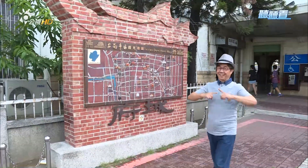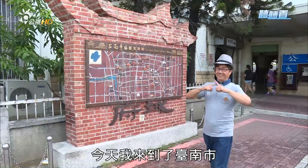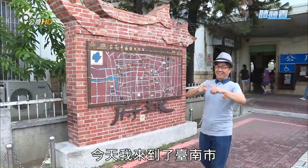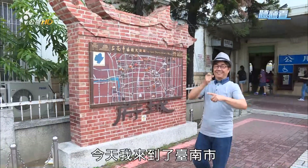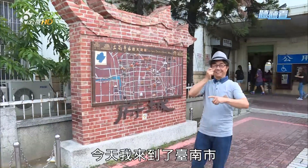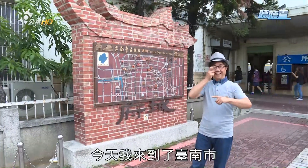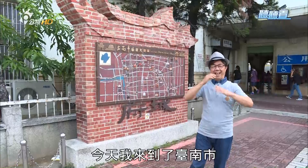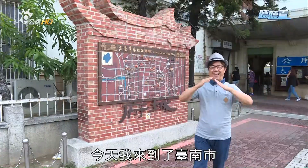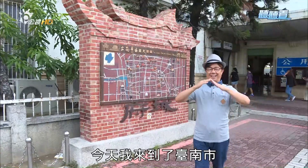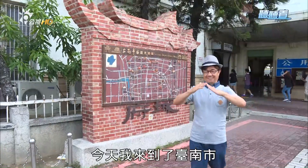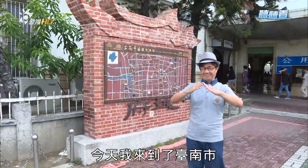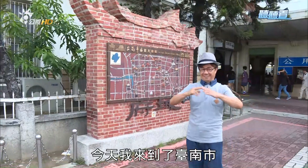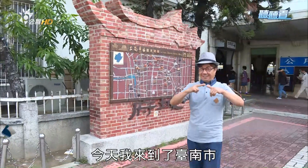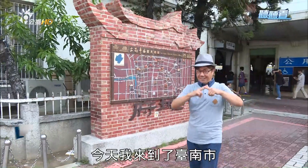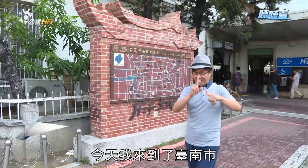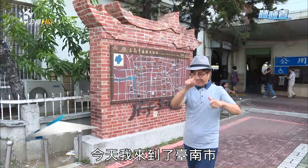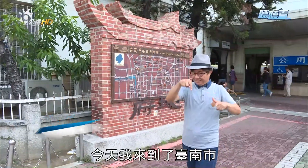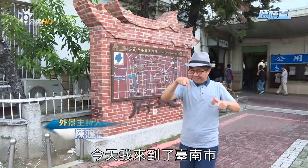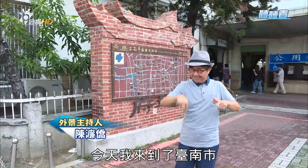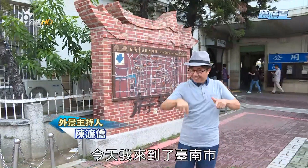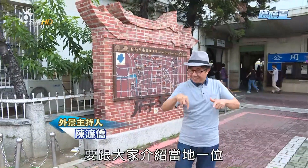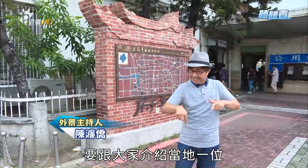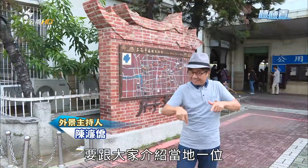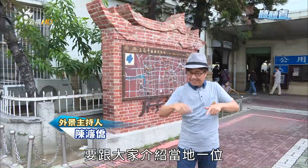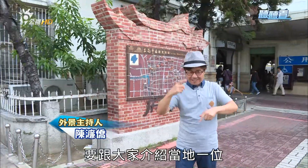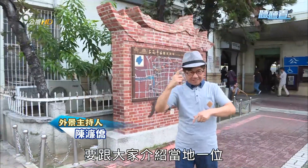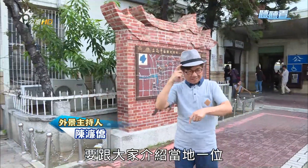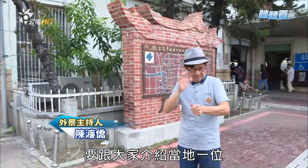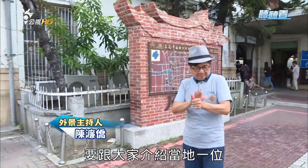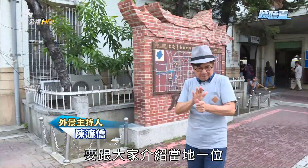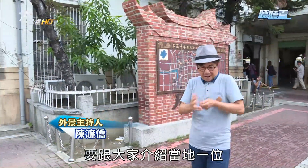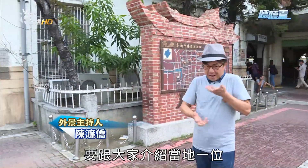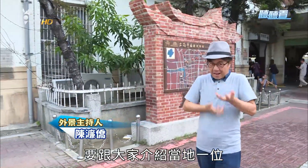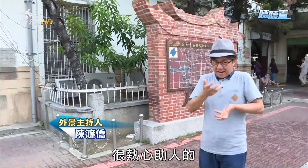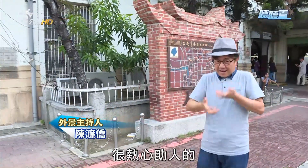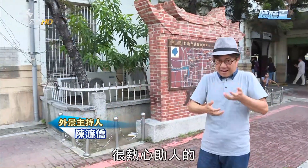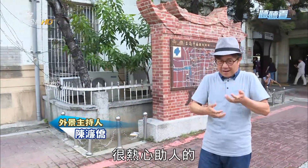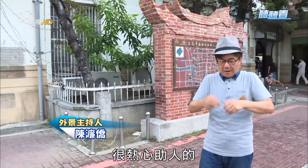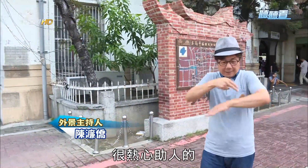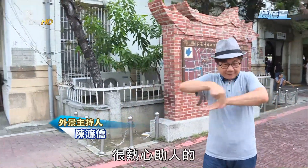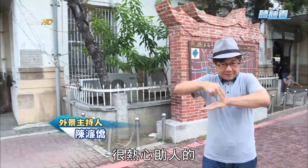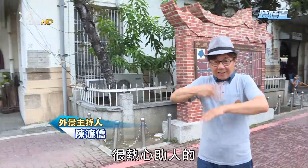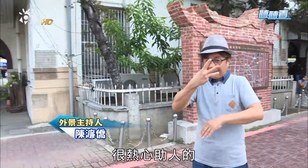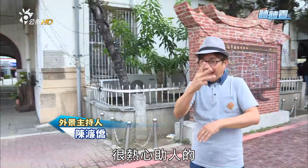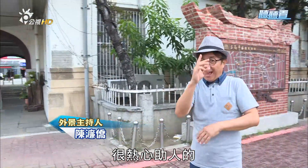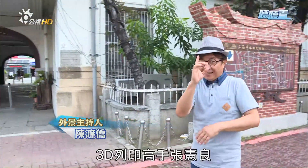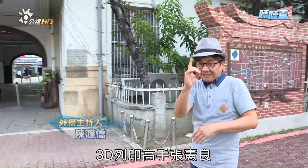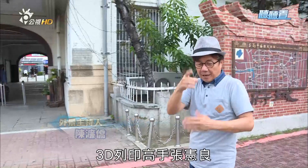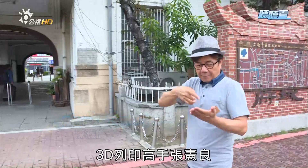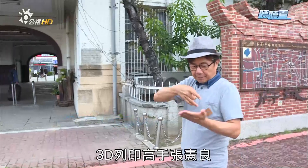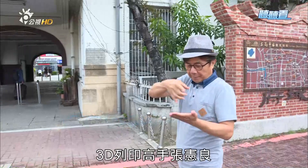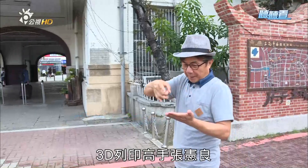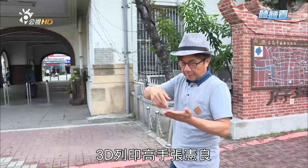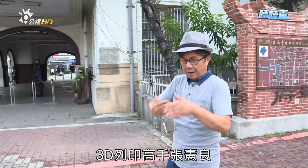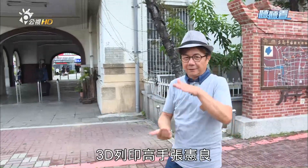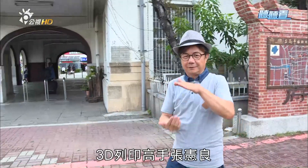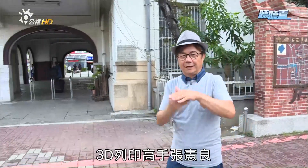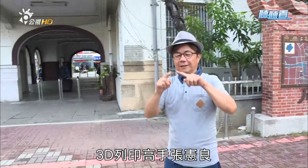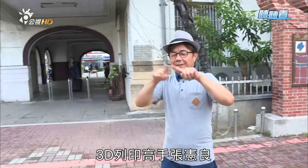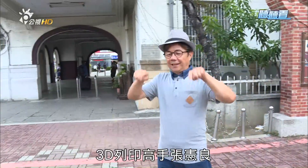今天呢，我来到了台南市，要跟大家介绍当地一位很热心助人的 3D 列印高手张